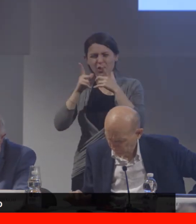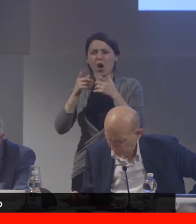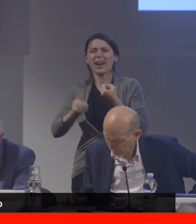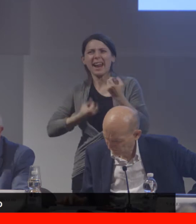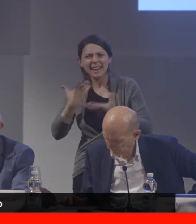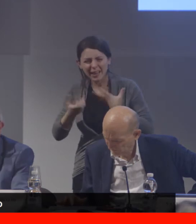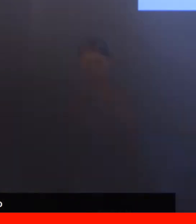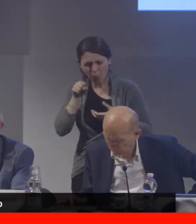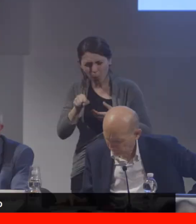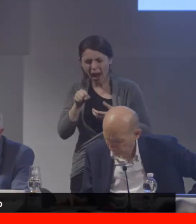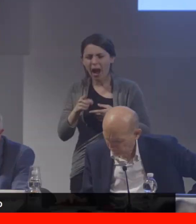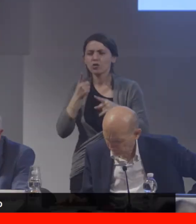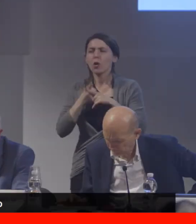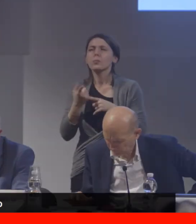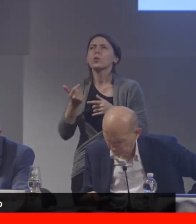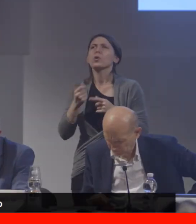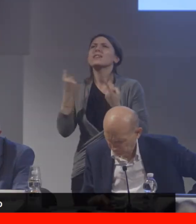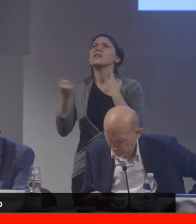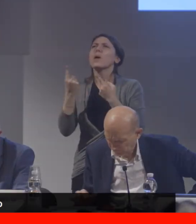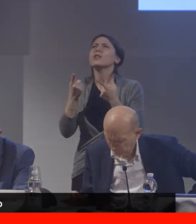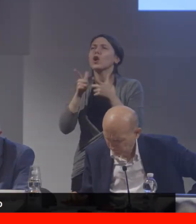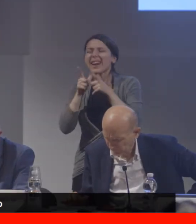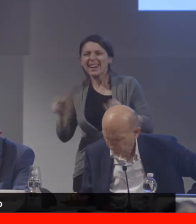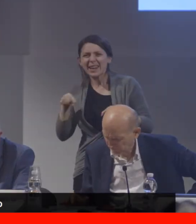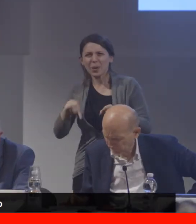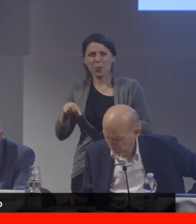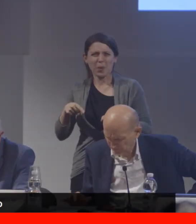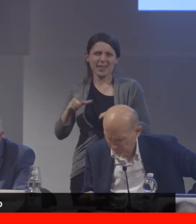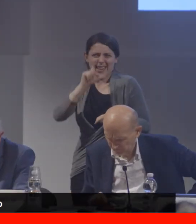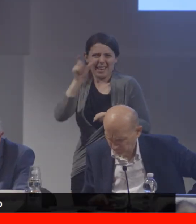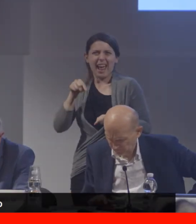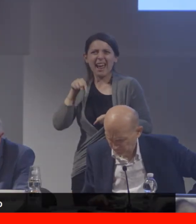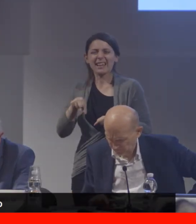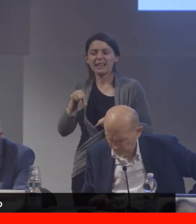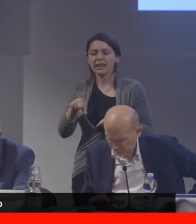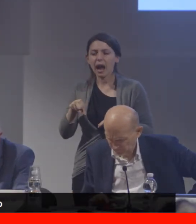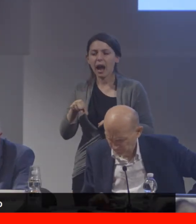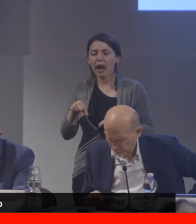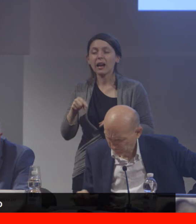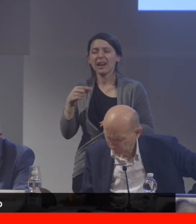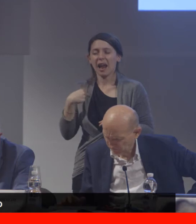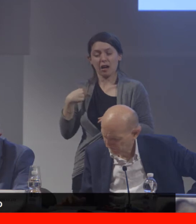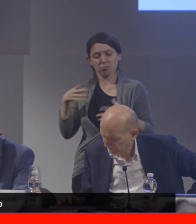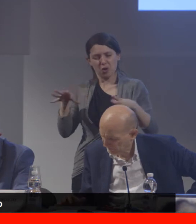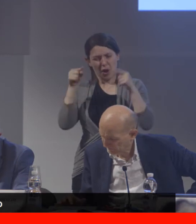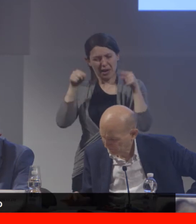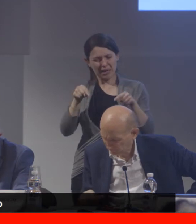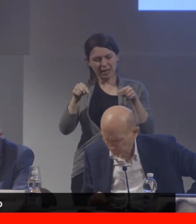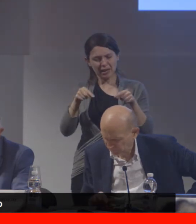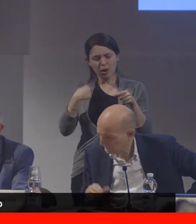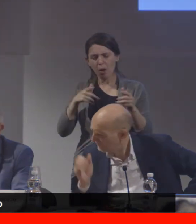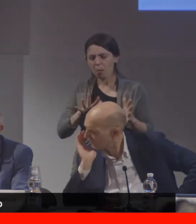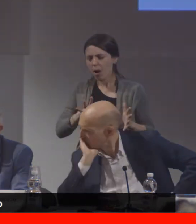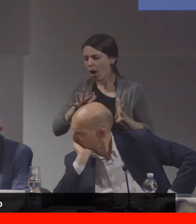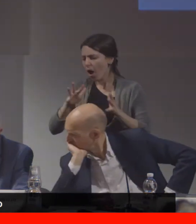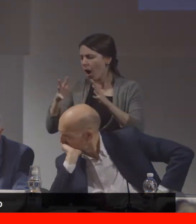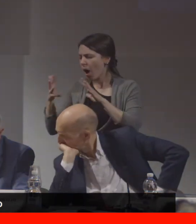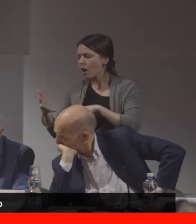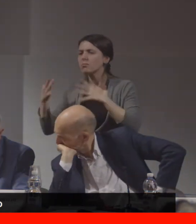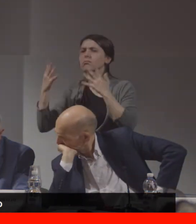e sulle condizioni linguistiche del nostro paese sono passato ad una riflessione più generale